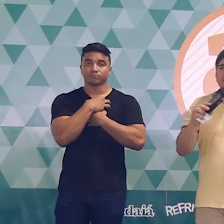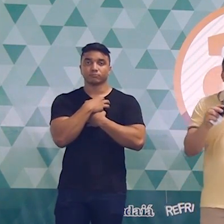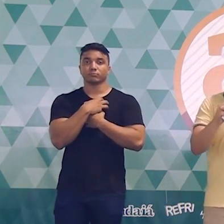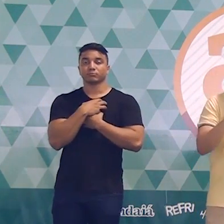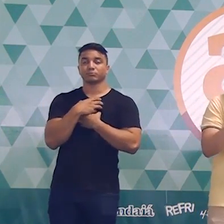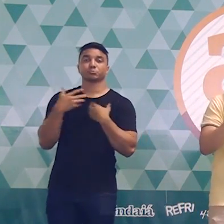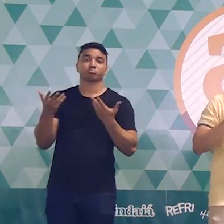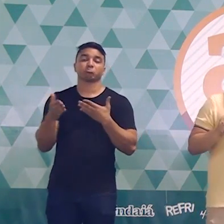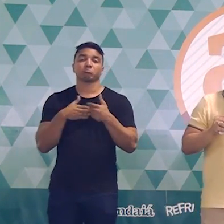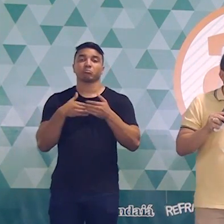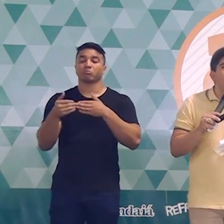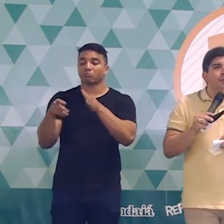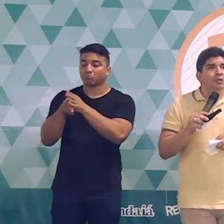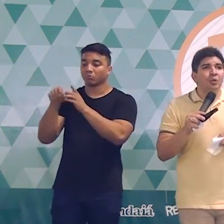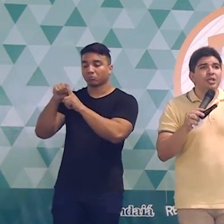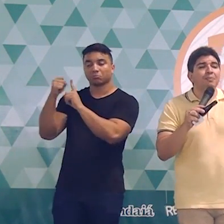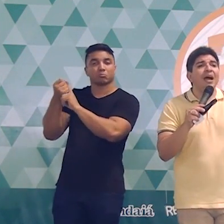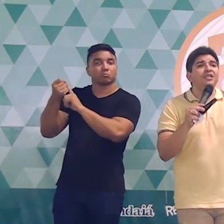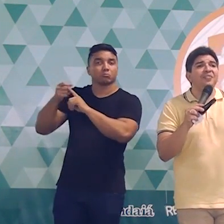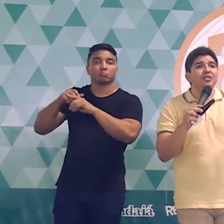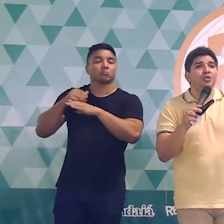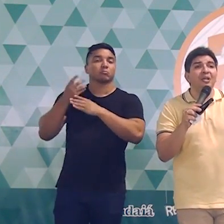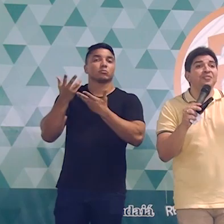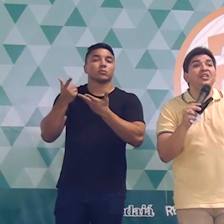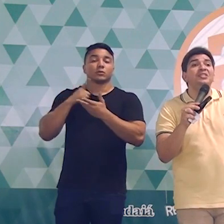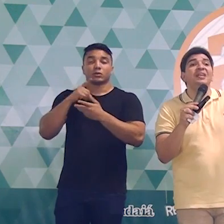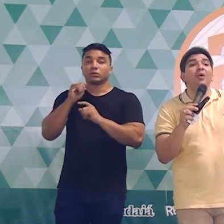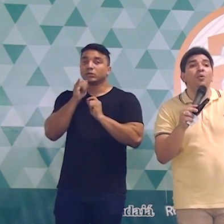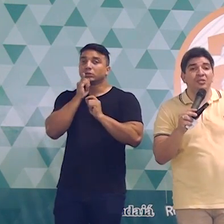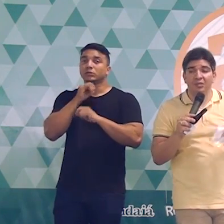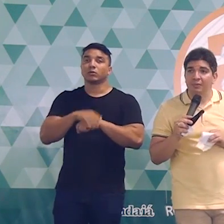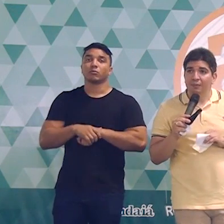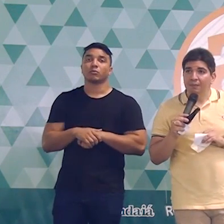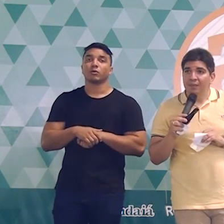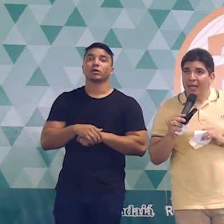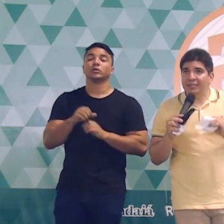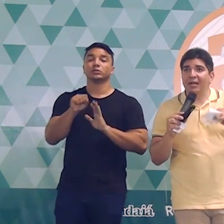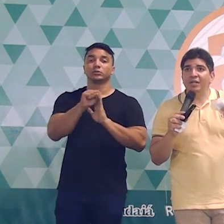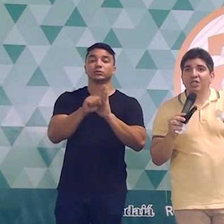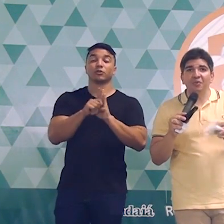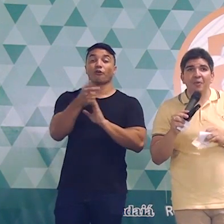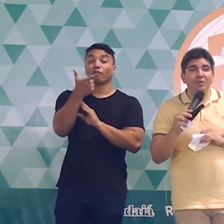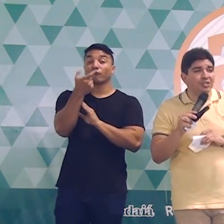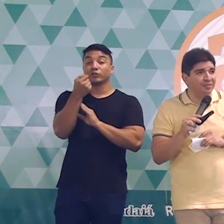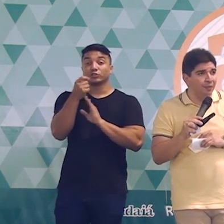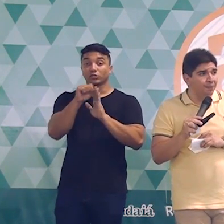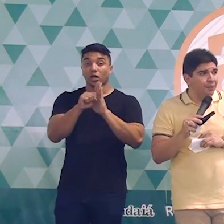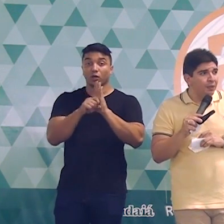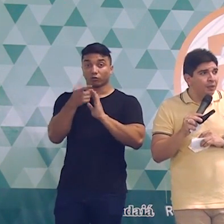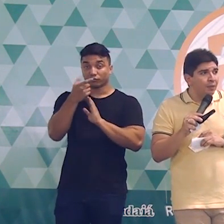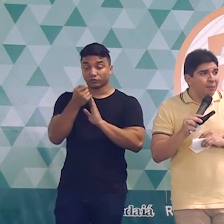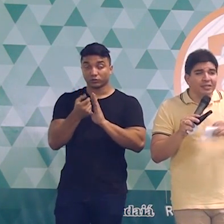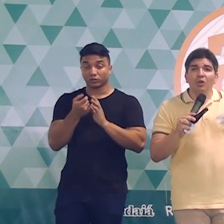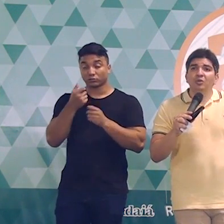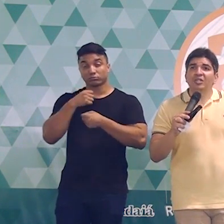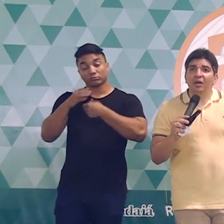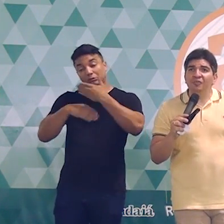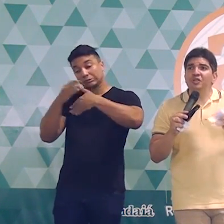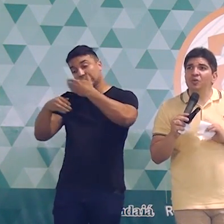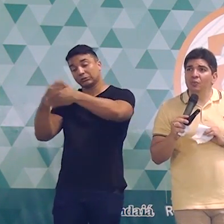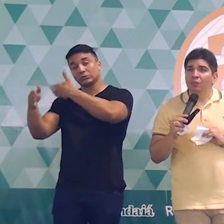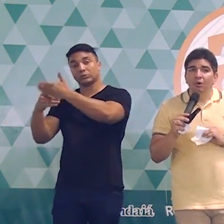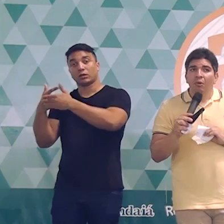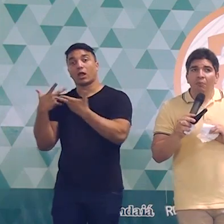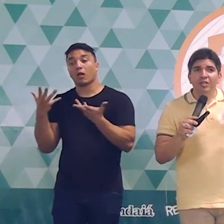menor valorização social. Durante 20 séculos, essa garantia não foi possível. Mas eu estou no